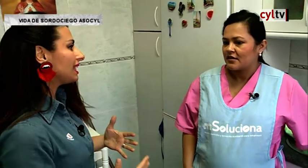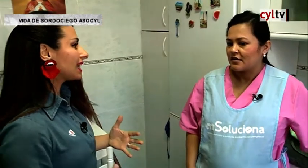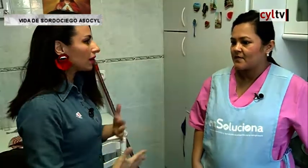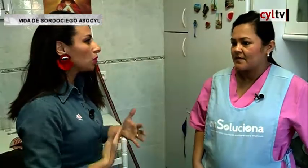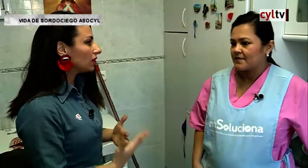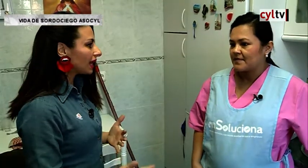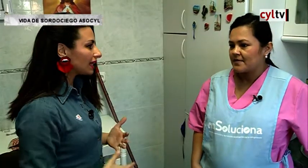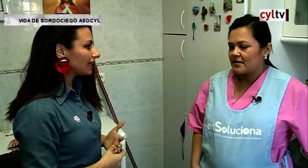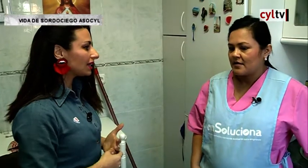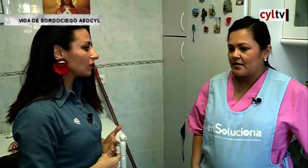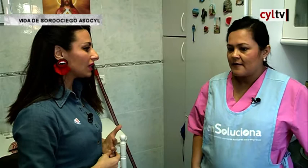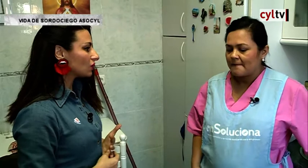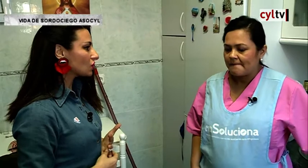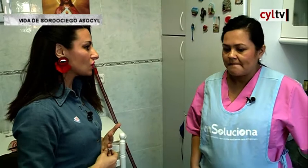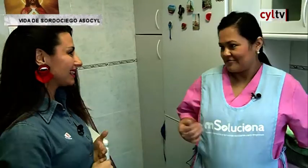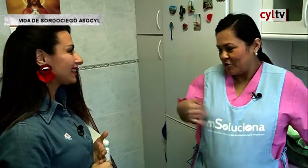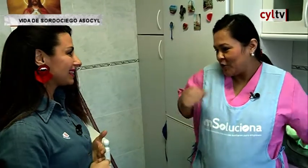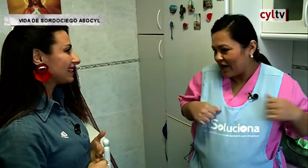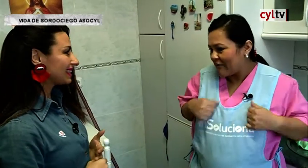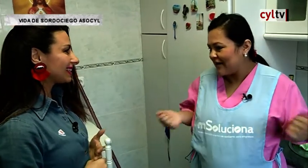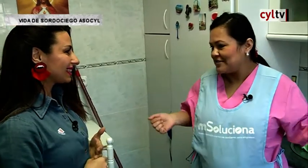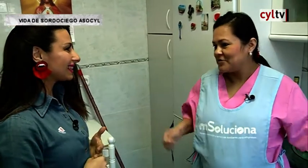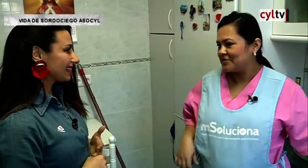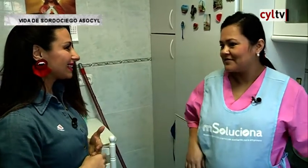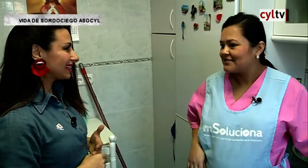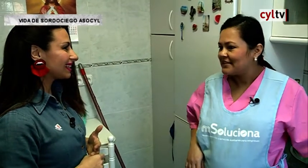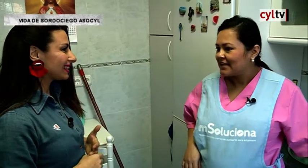para comunicarte con ellos? Que hoy toca baño,